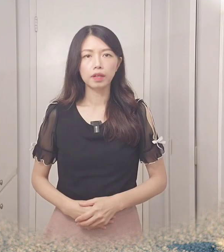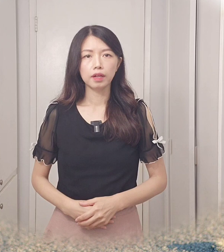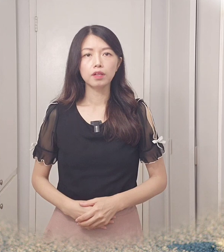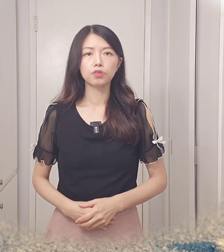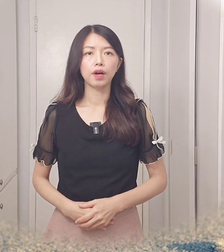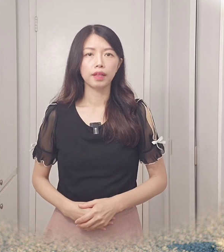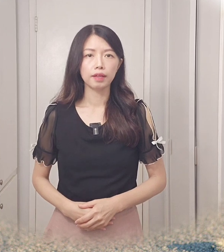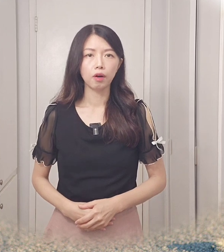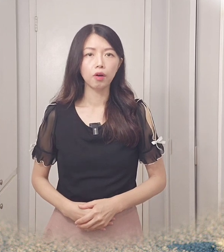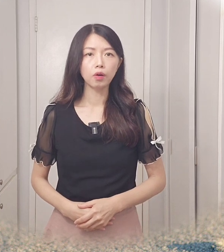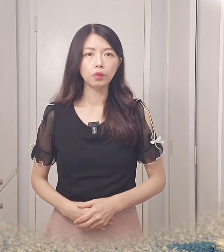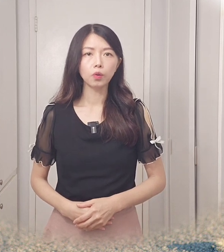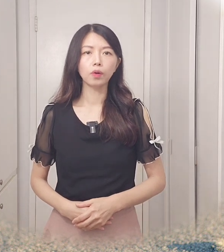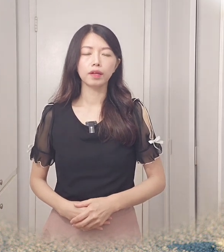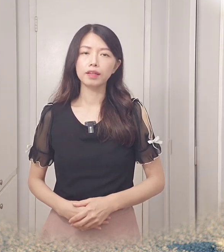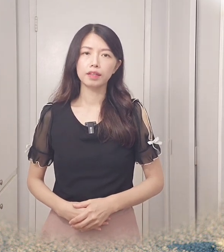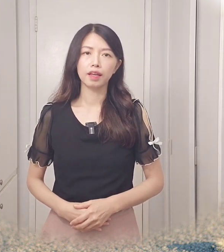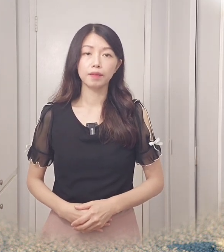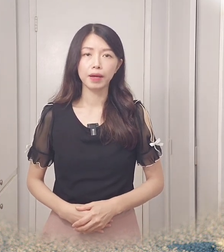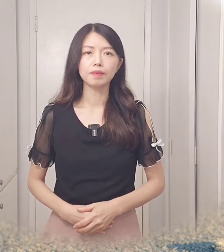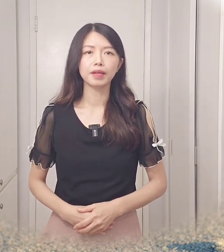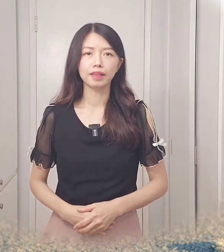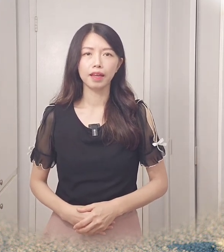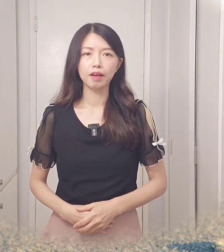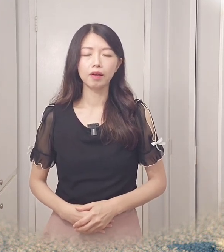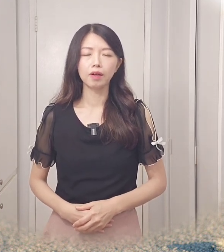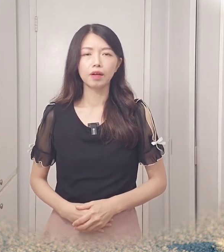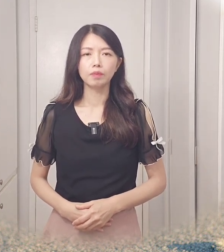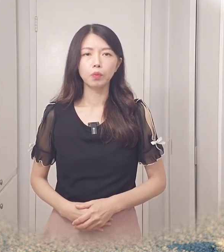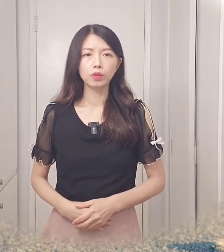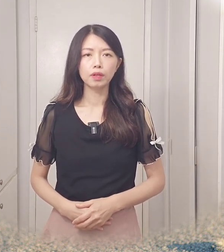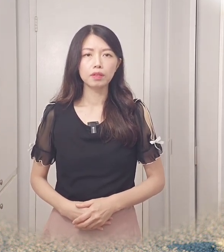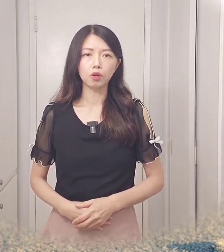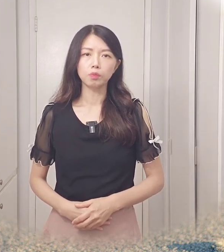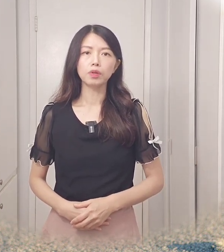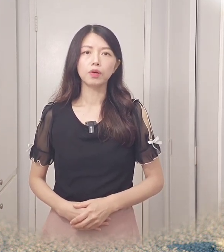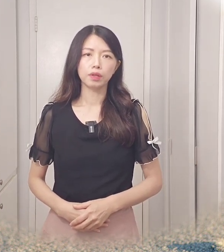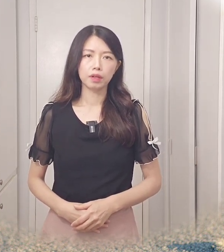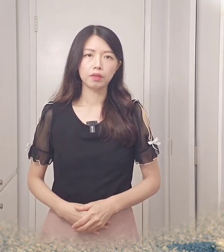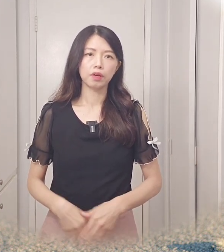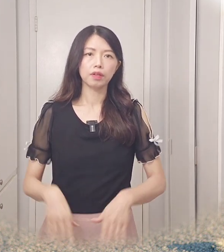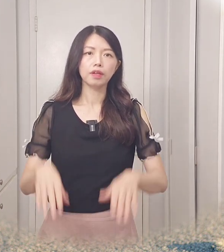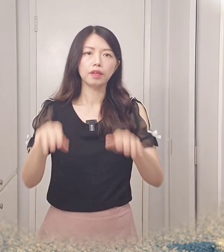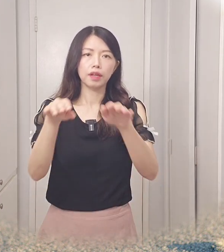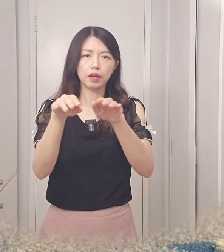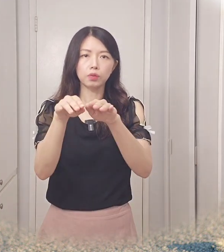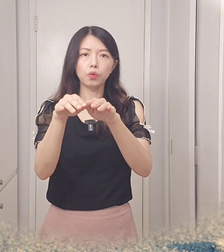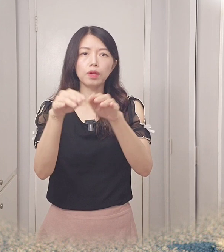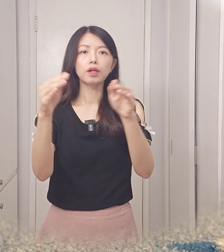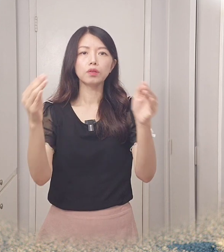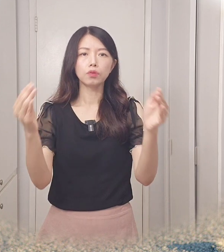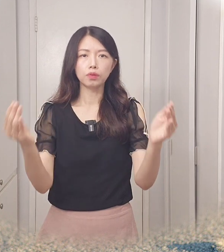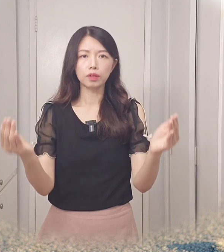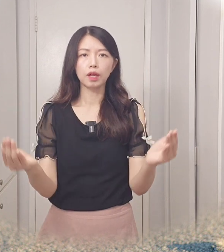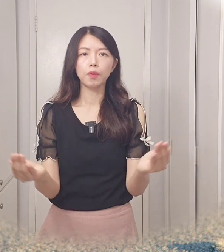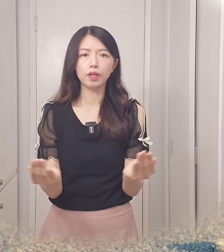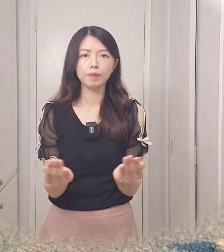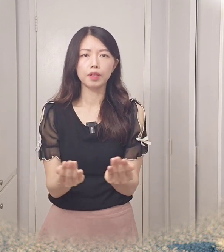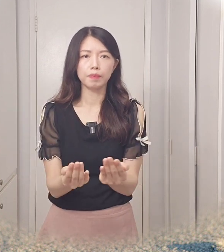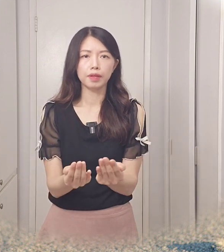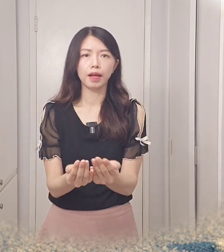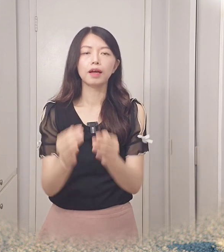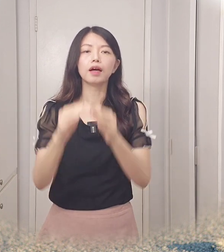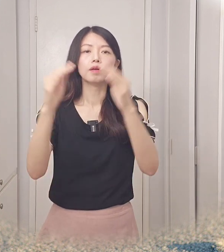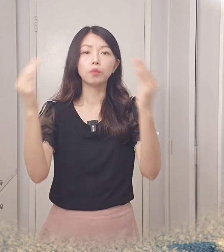모든 일을 주 안에서 형통하게 하시네. 마지막인데요. 모든 전부라고 한 뒤의 수어는 양손을 둥글게